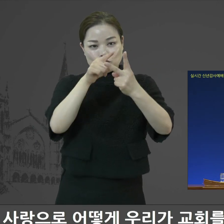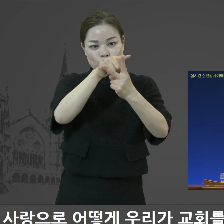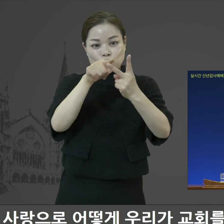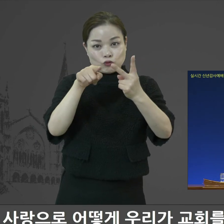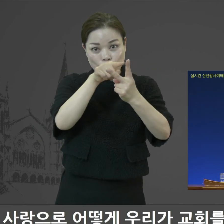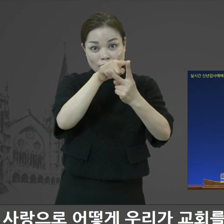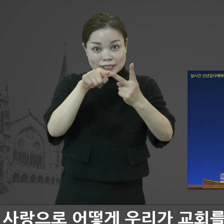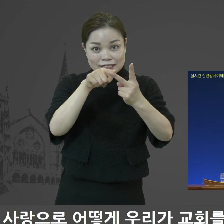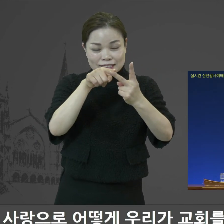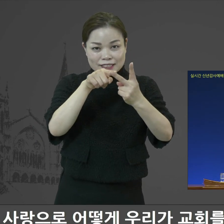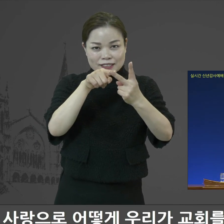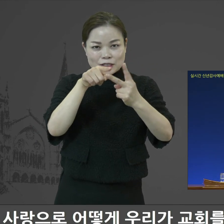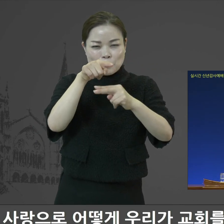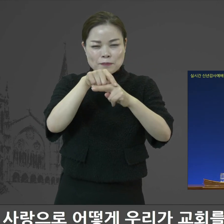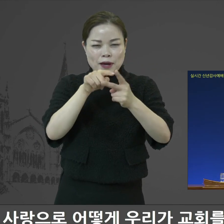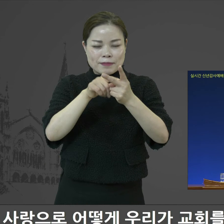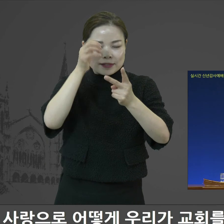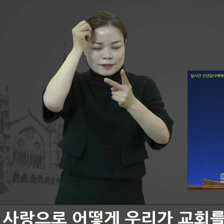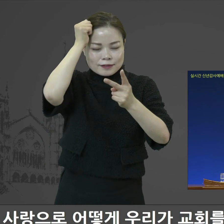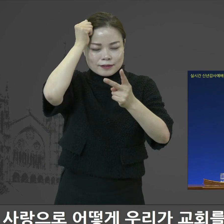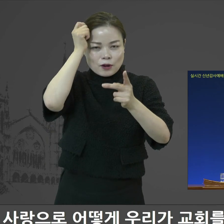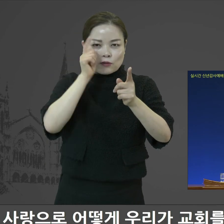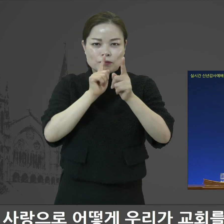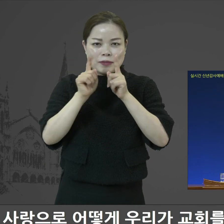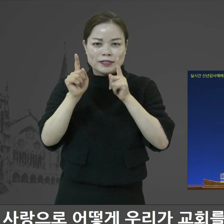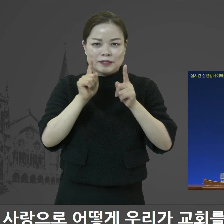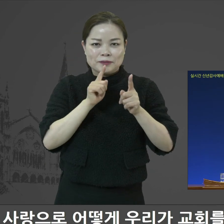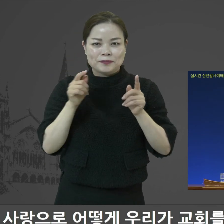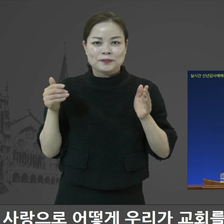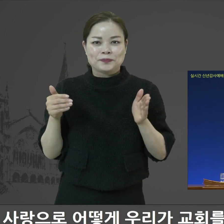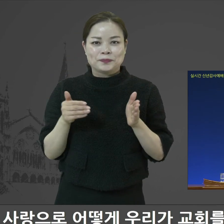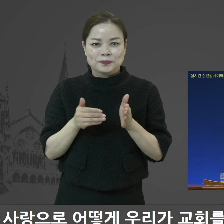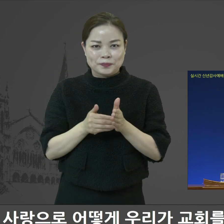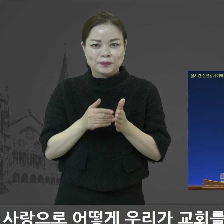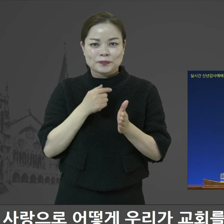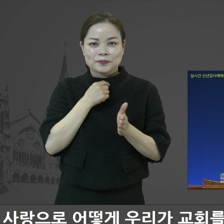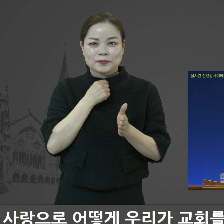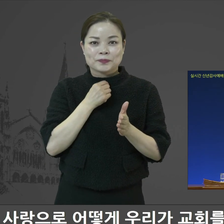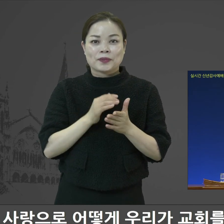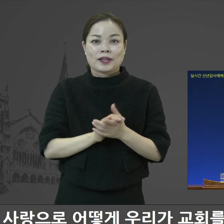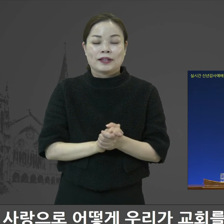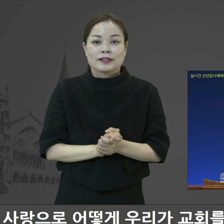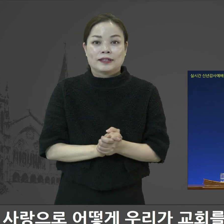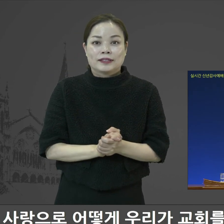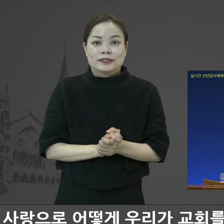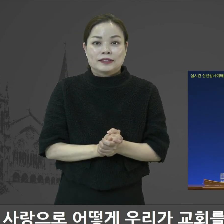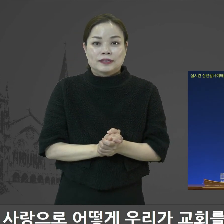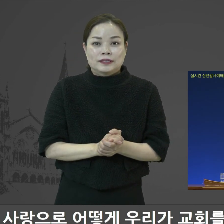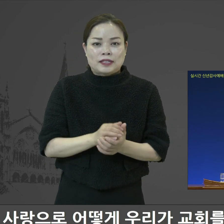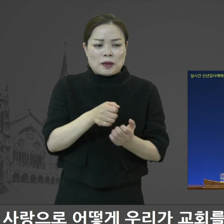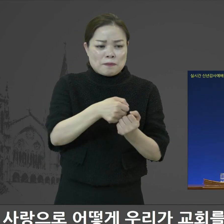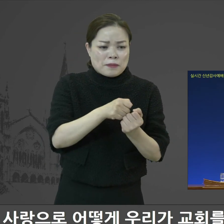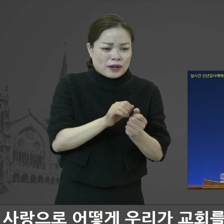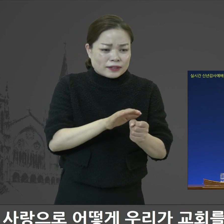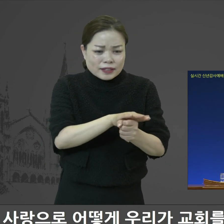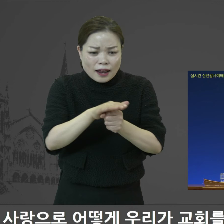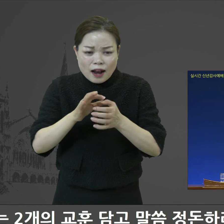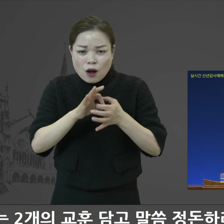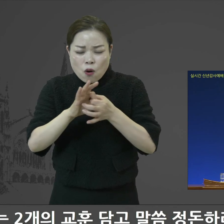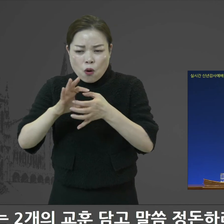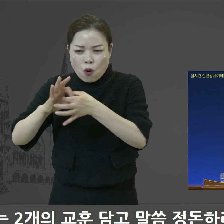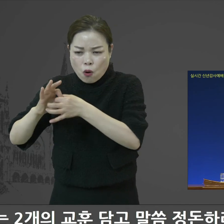딱 그냥 마음속에 담고 오늘 말씀 정돈하려고 합니다. 이 마디는 사랑을